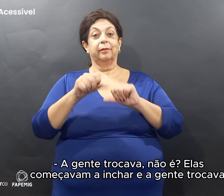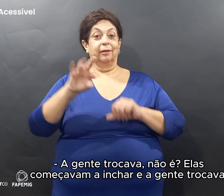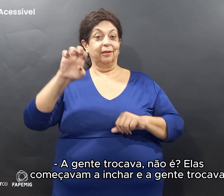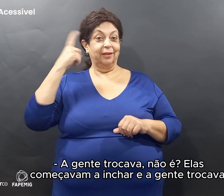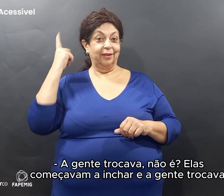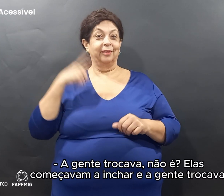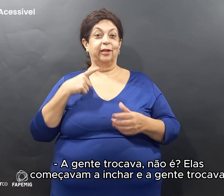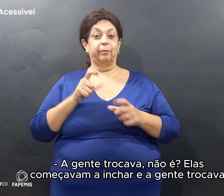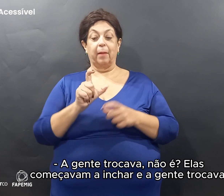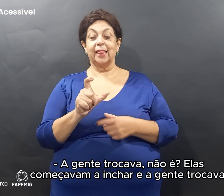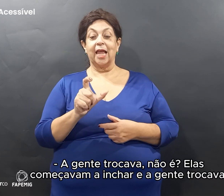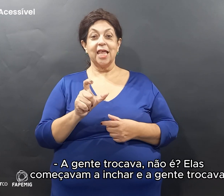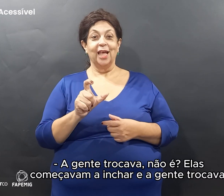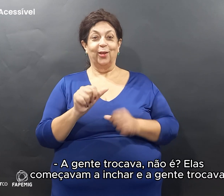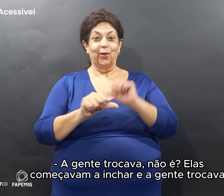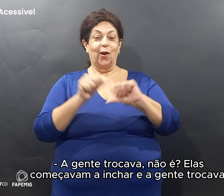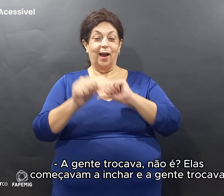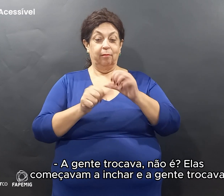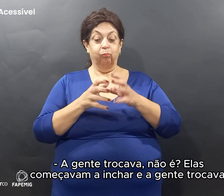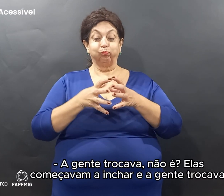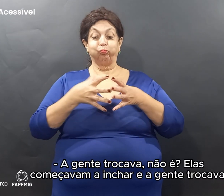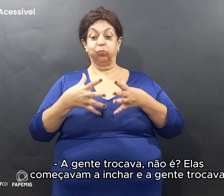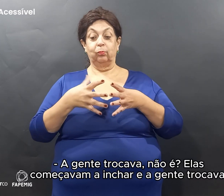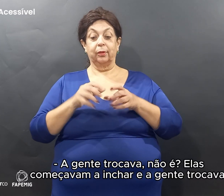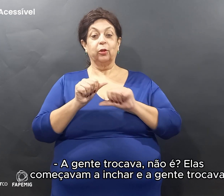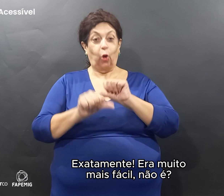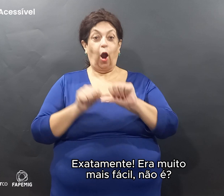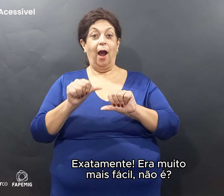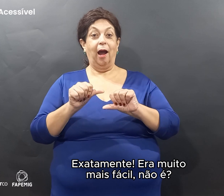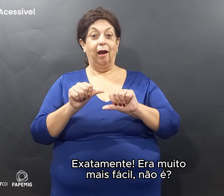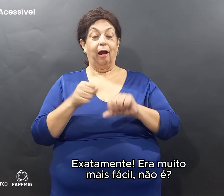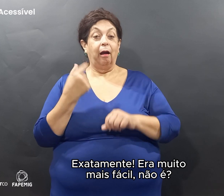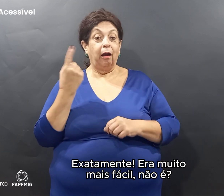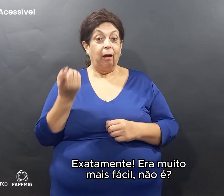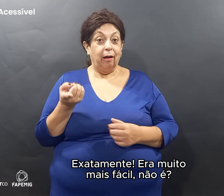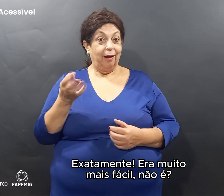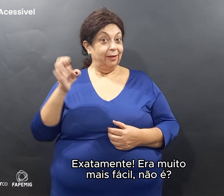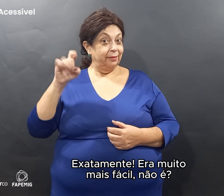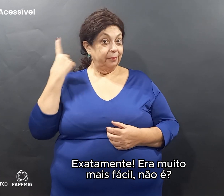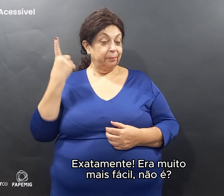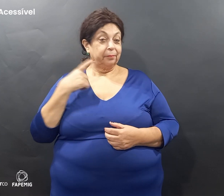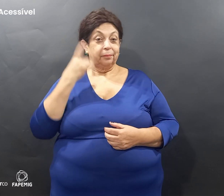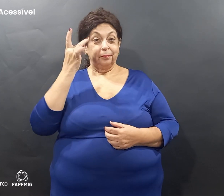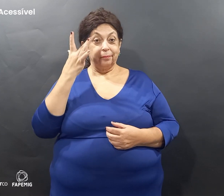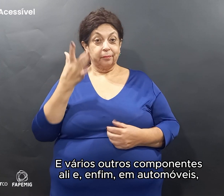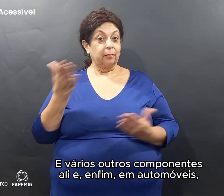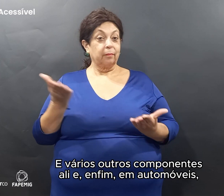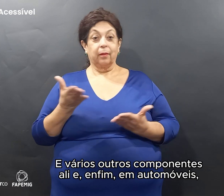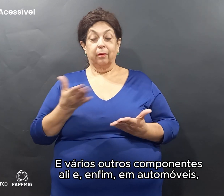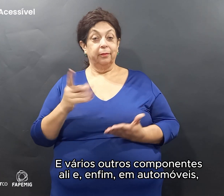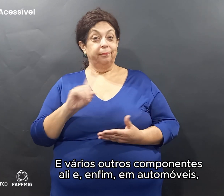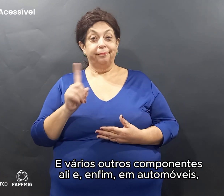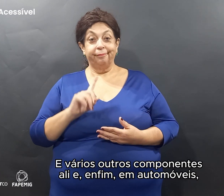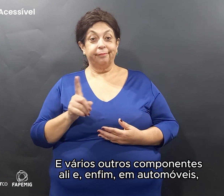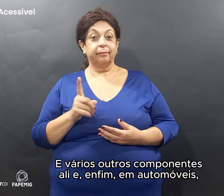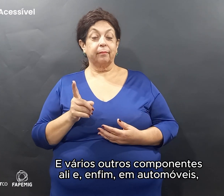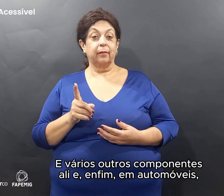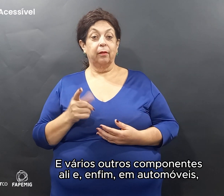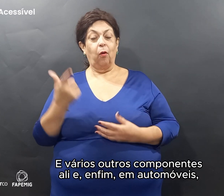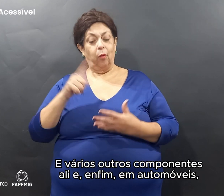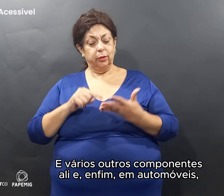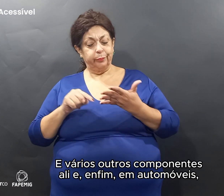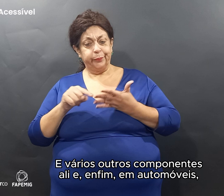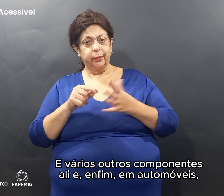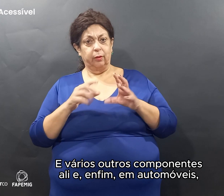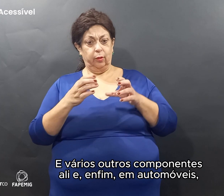antigamente que A gente tinha. trocava, né? Elas começavam a inchar e a gente trocava. Exatamente, era muito mais fácil, né? E vários outros componentes